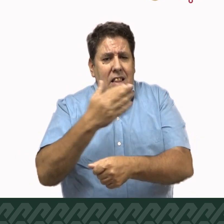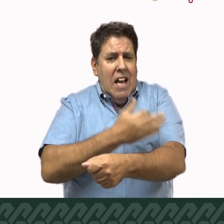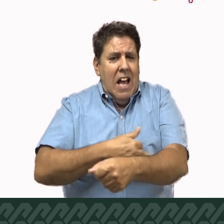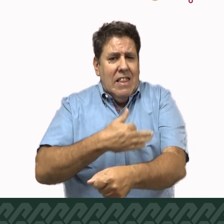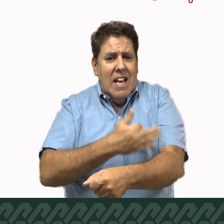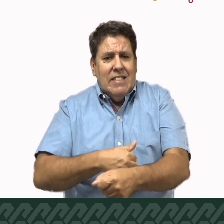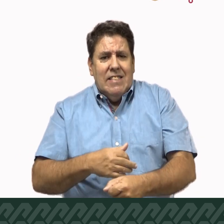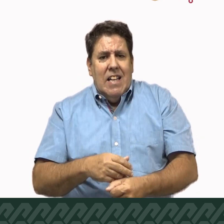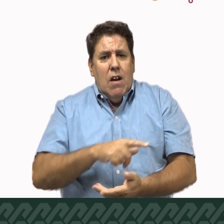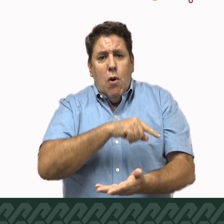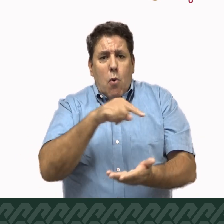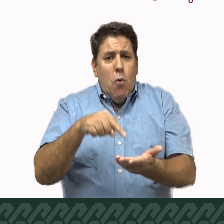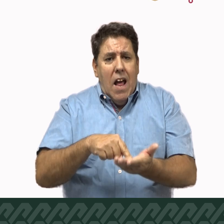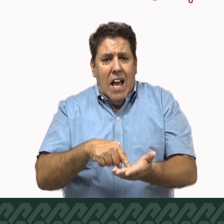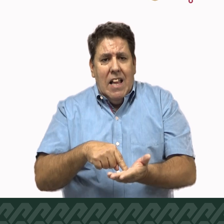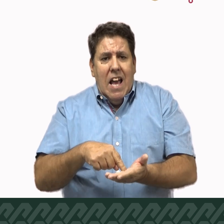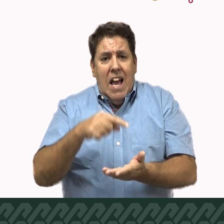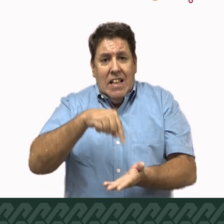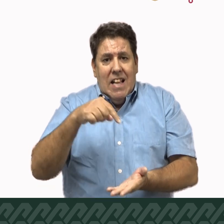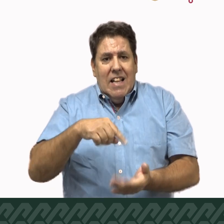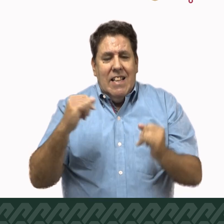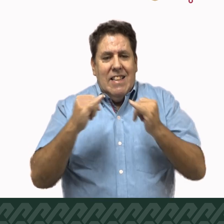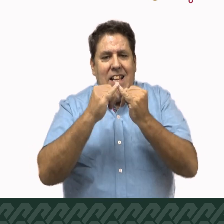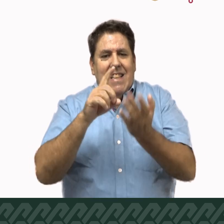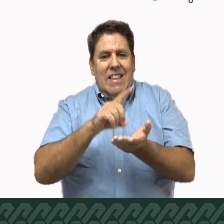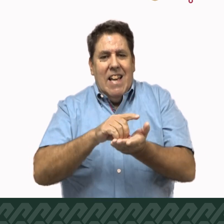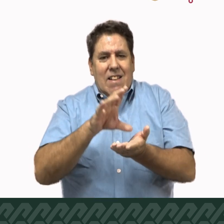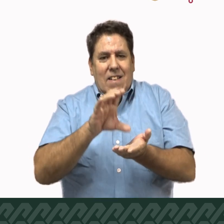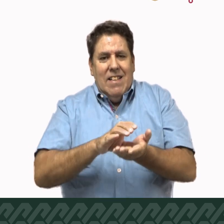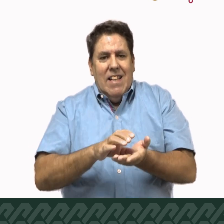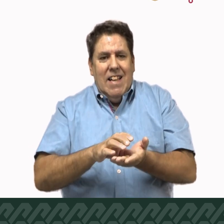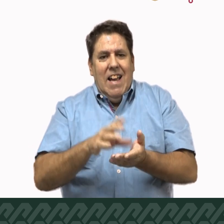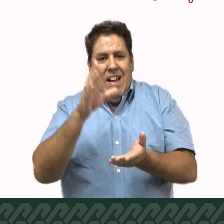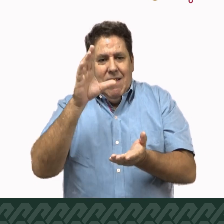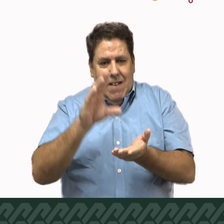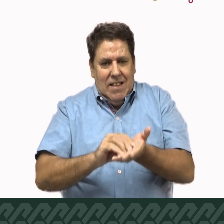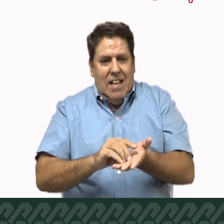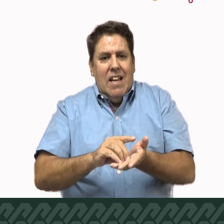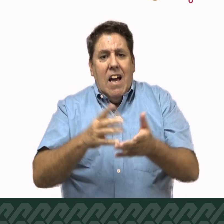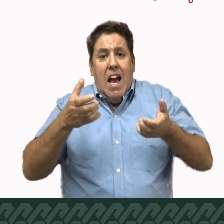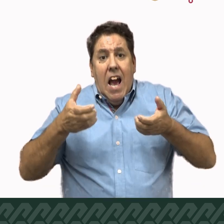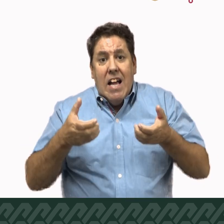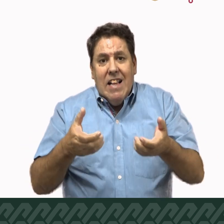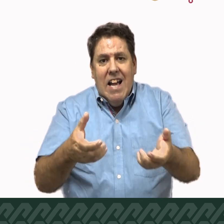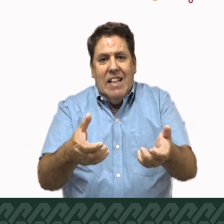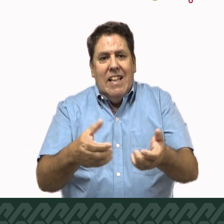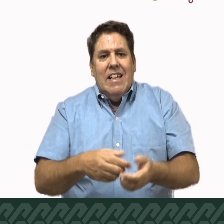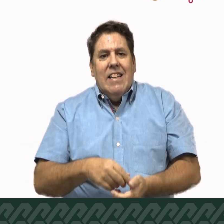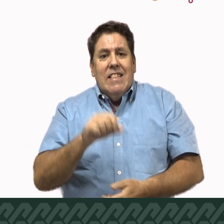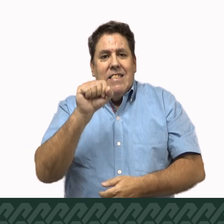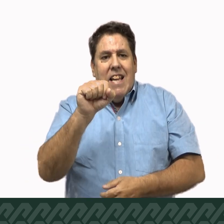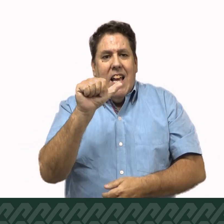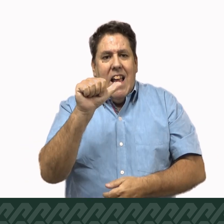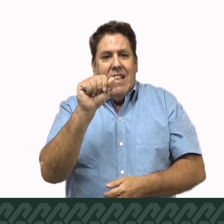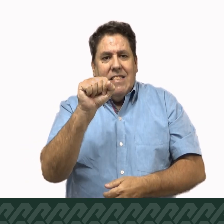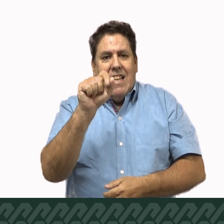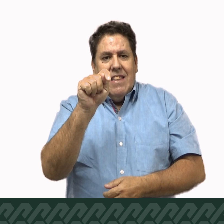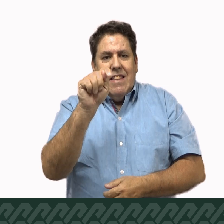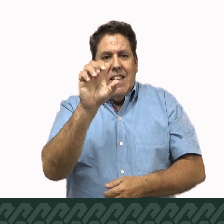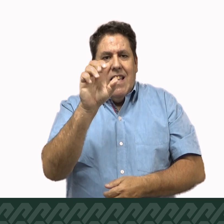instituto que se encuentra ubicado en calle sastrería número 20 cerca del metro y metrobús San